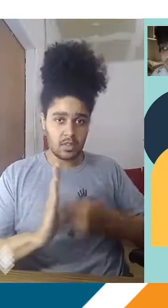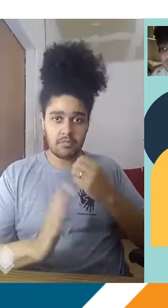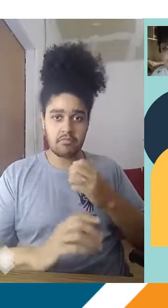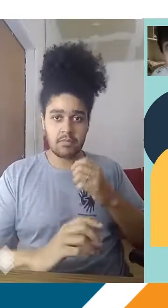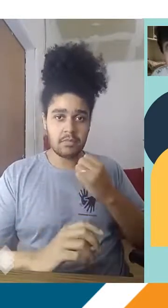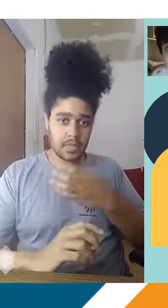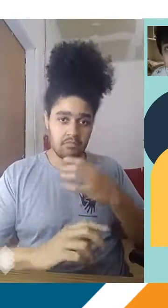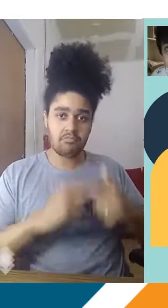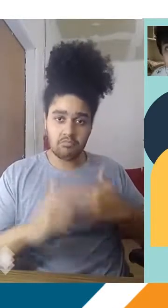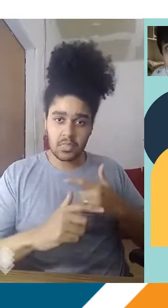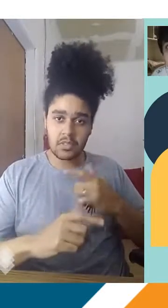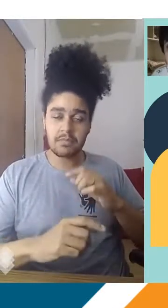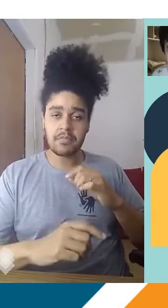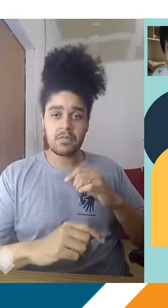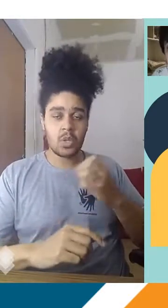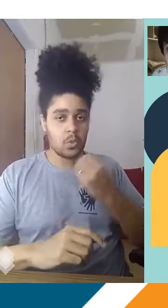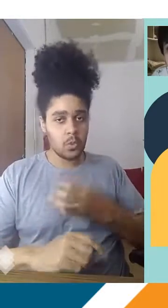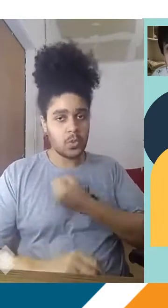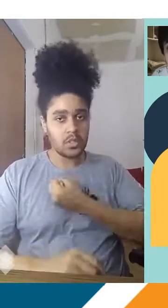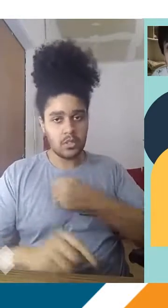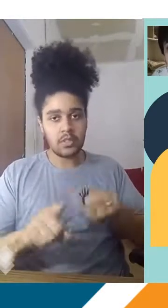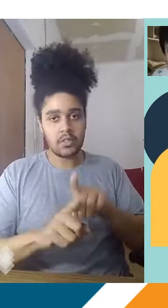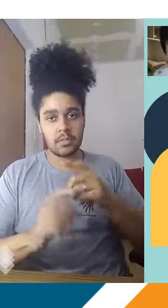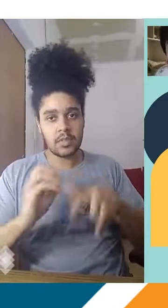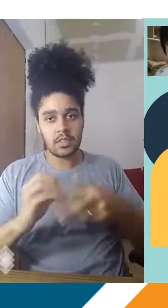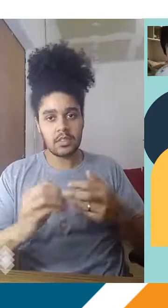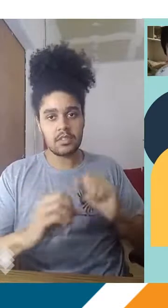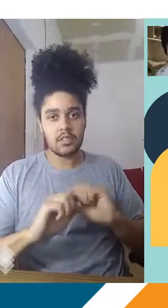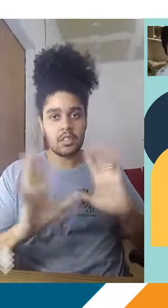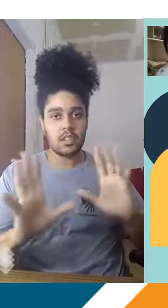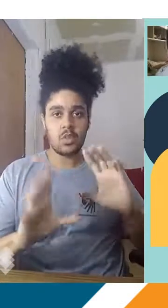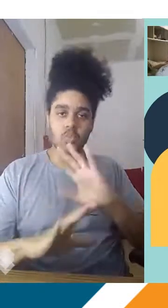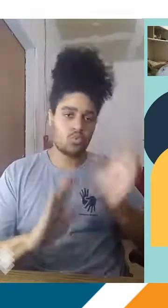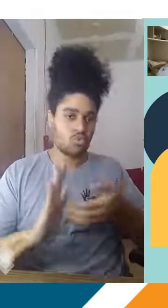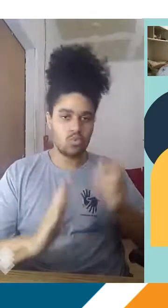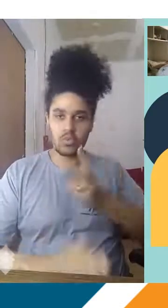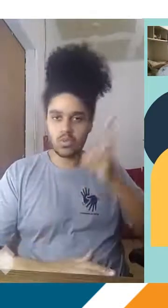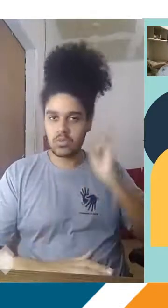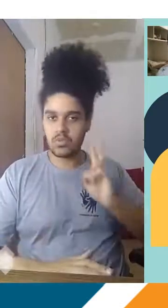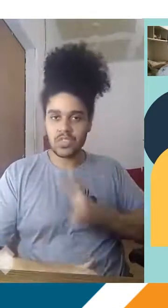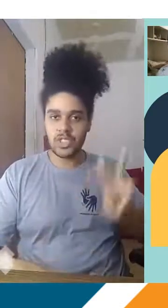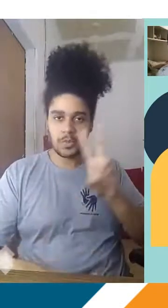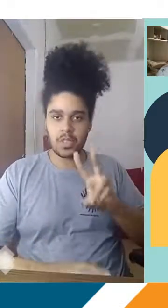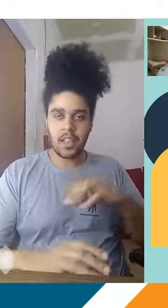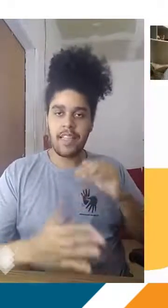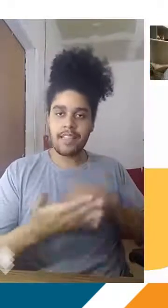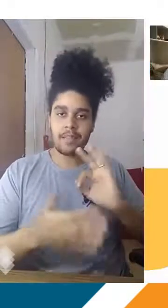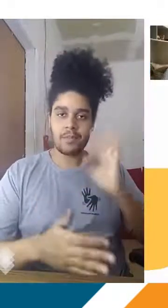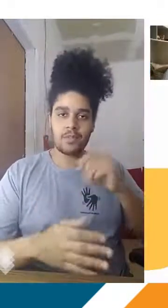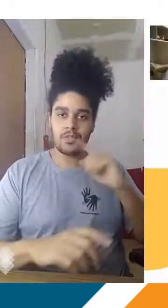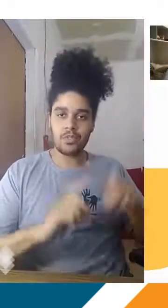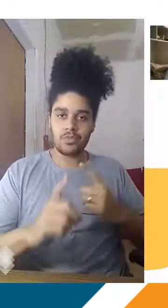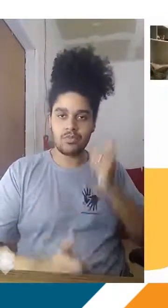bem roteirizadas, que funcionam bem e que sem dúvida vão trazer uma boa nota para vocês no Enem. E claro, em todos os vestibulares. É